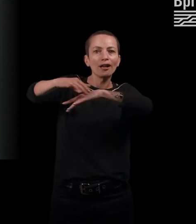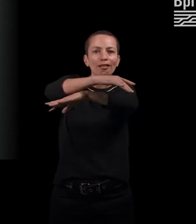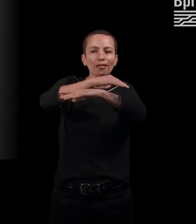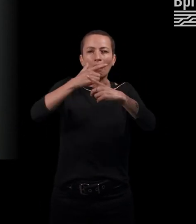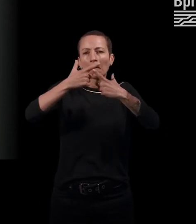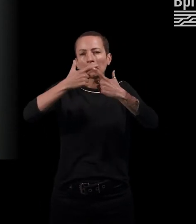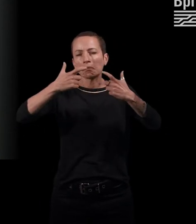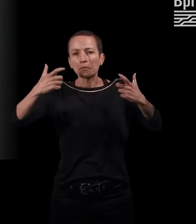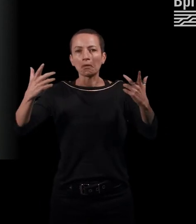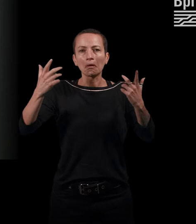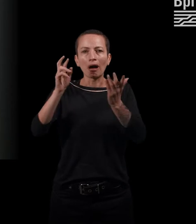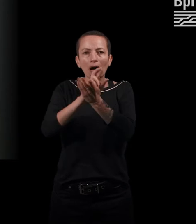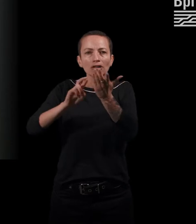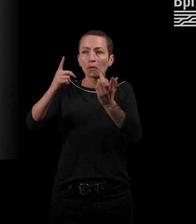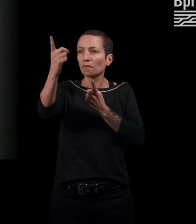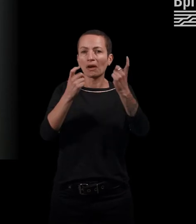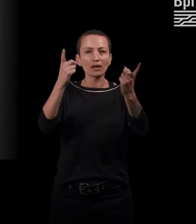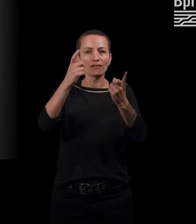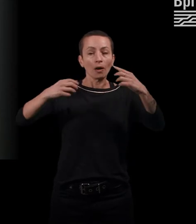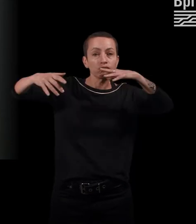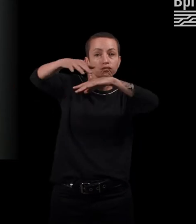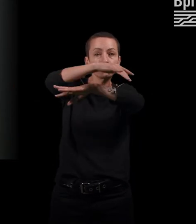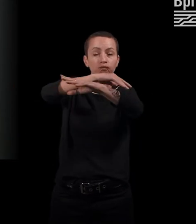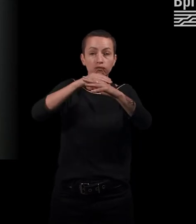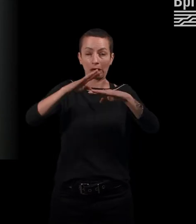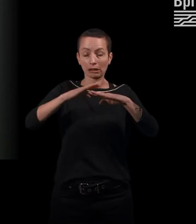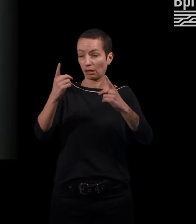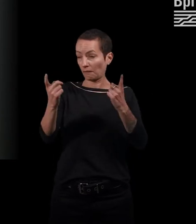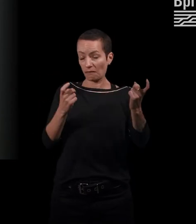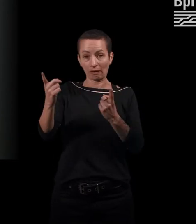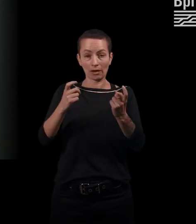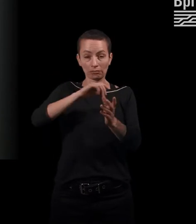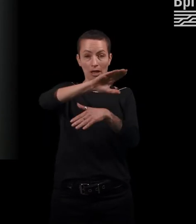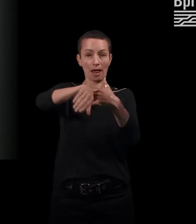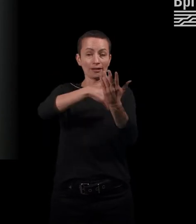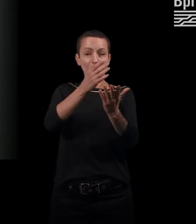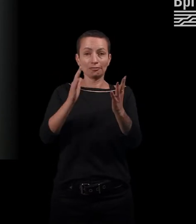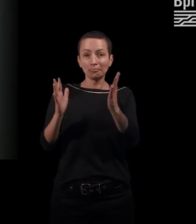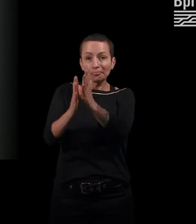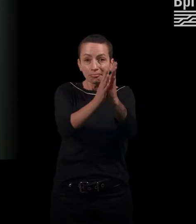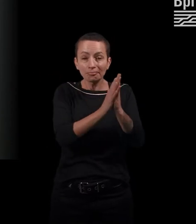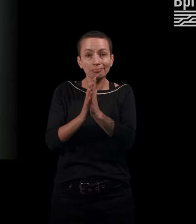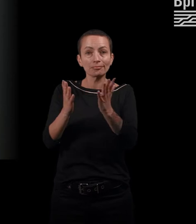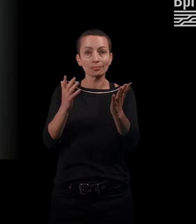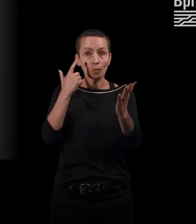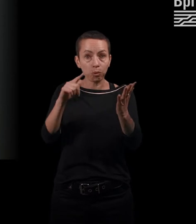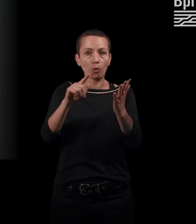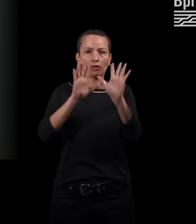gens de toutes sortes, de toutes les régions du pays, de tous les quartiers de Beyrouth, qui se retrouvaient là